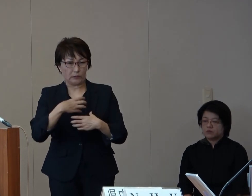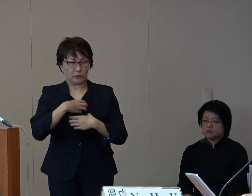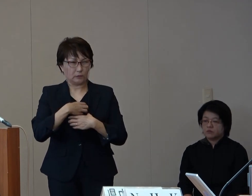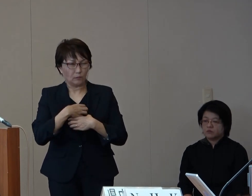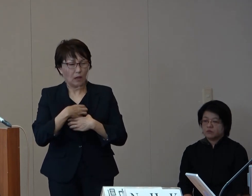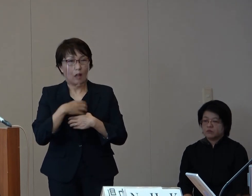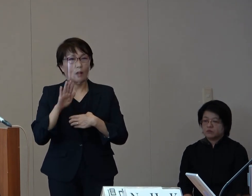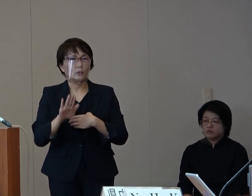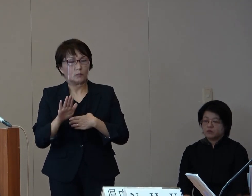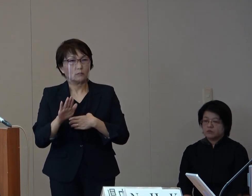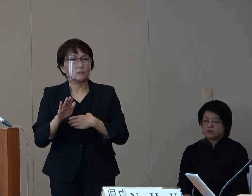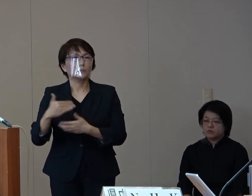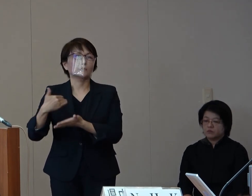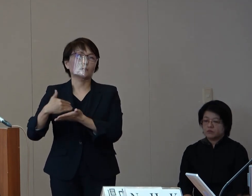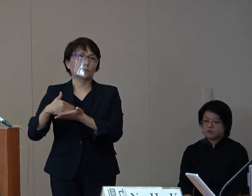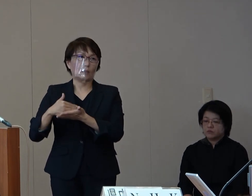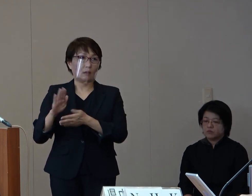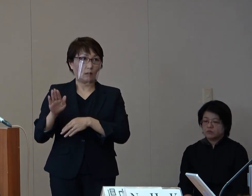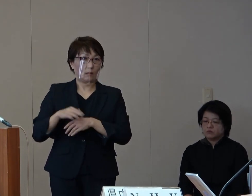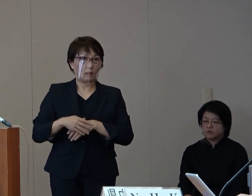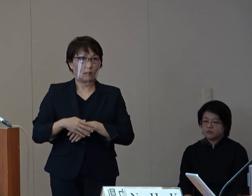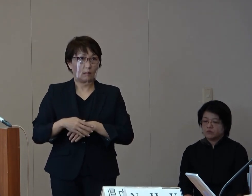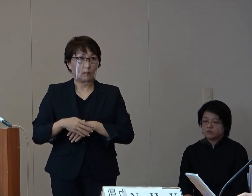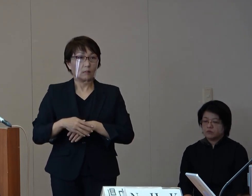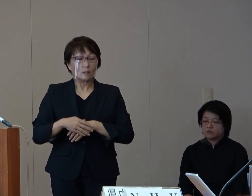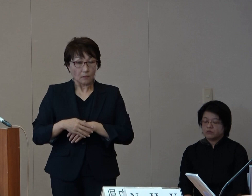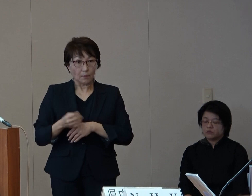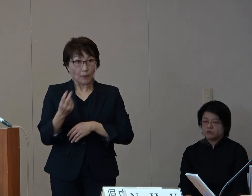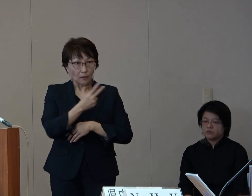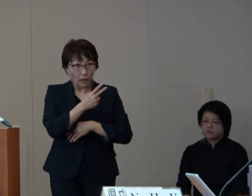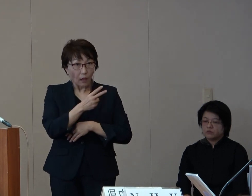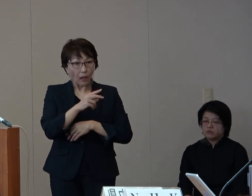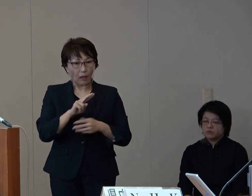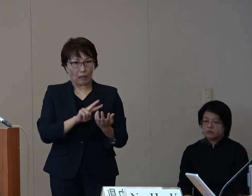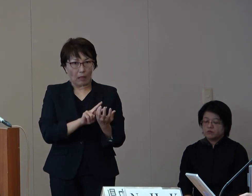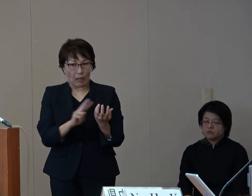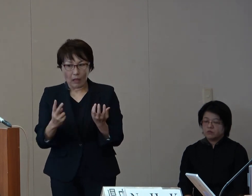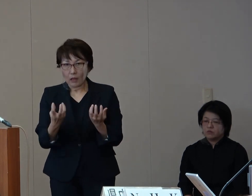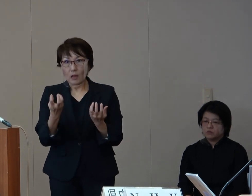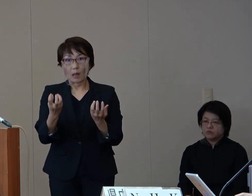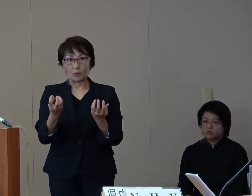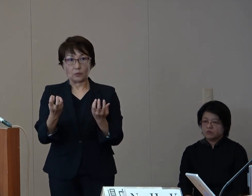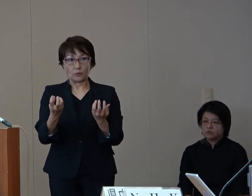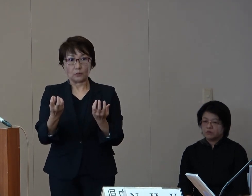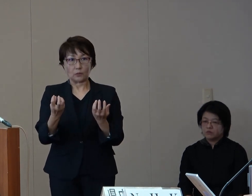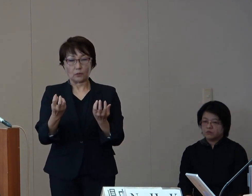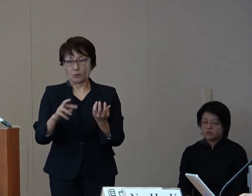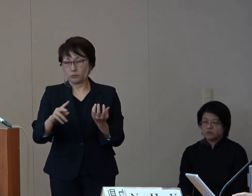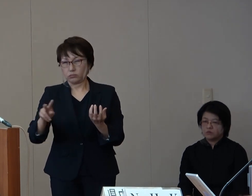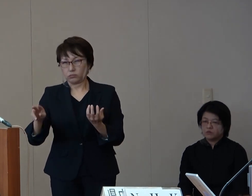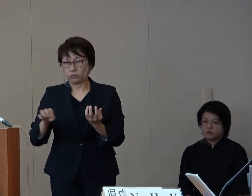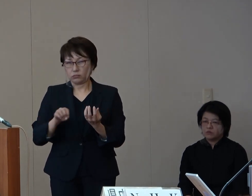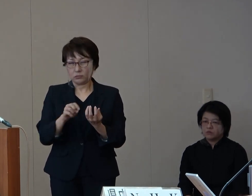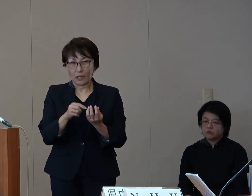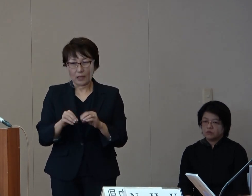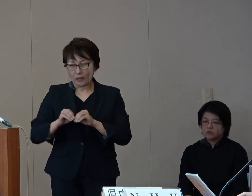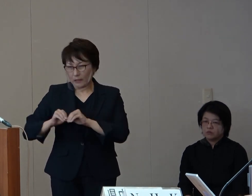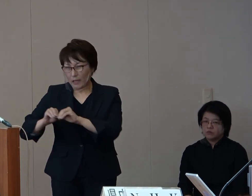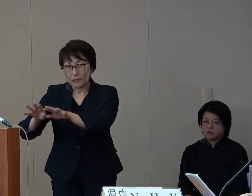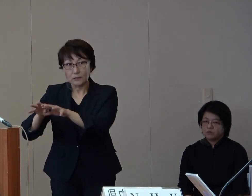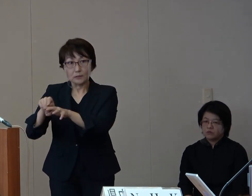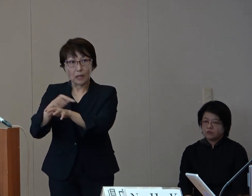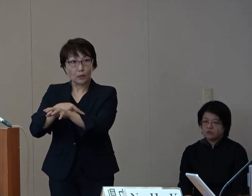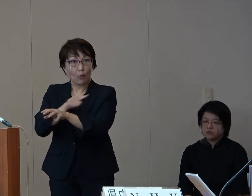つけるもっと言うという話されがその変異株が落ちたは切るとファン戦力